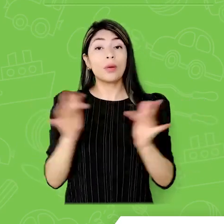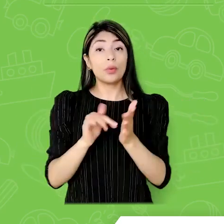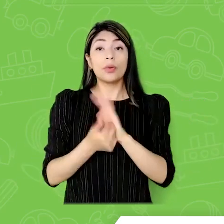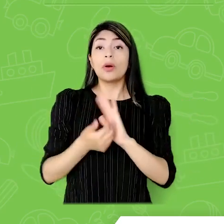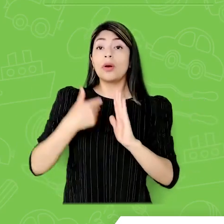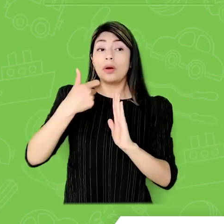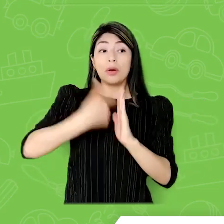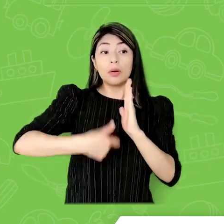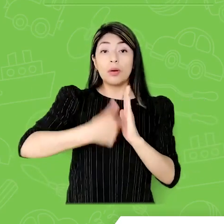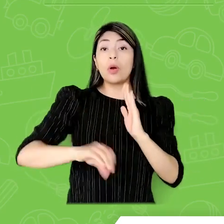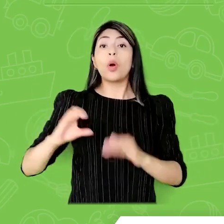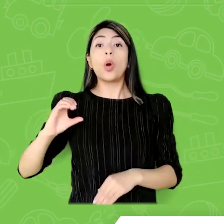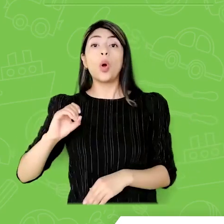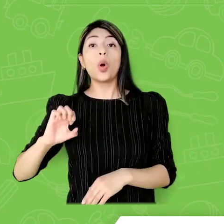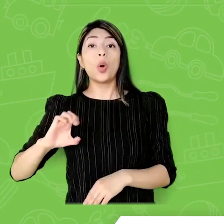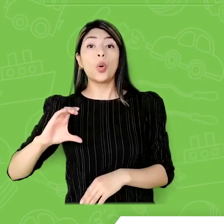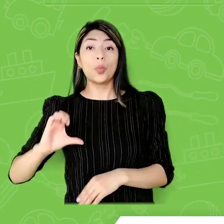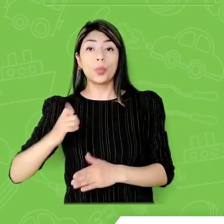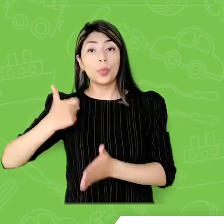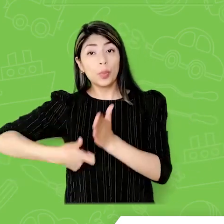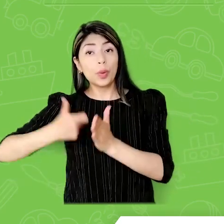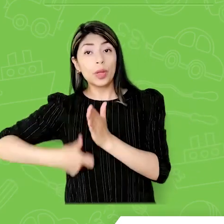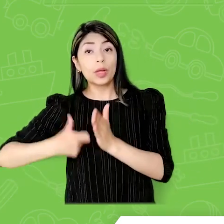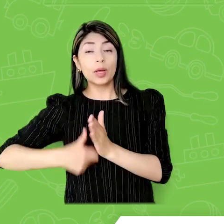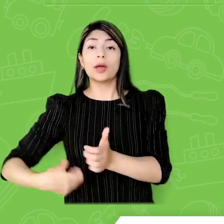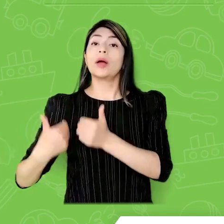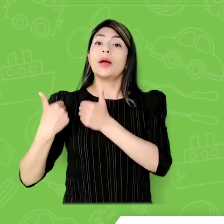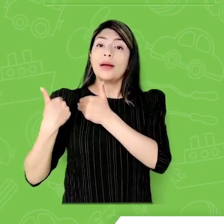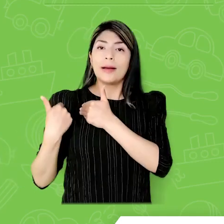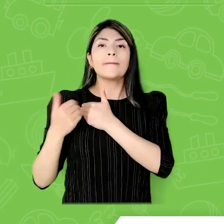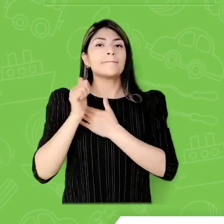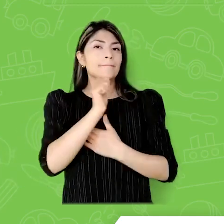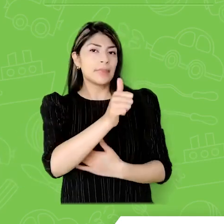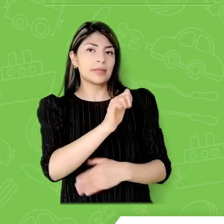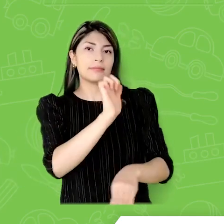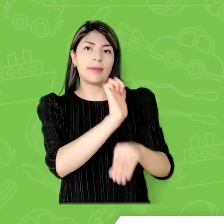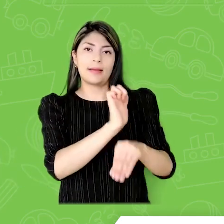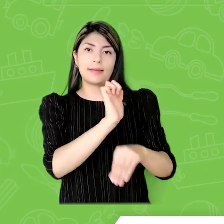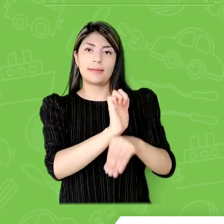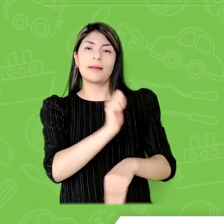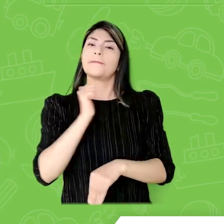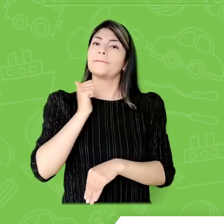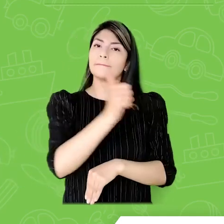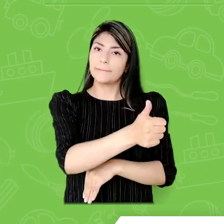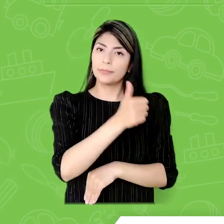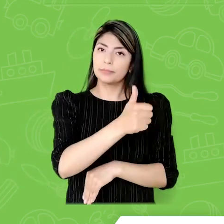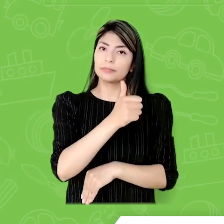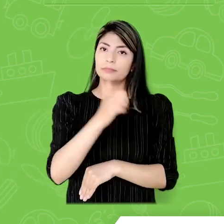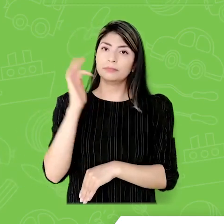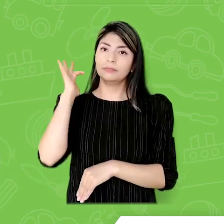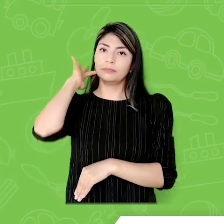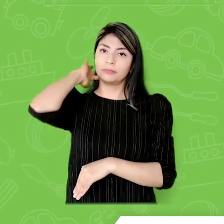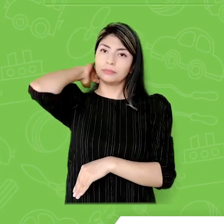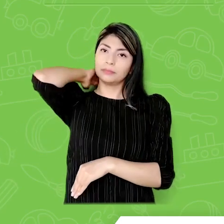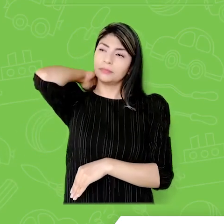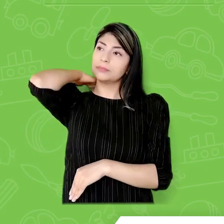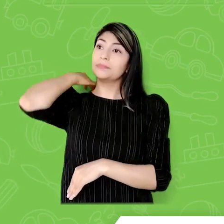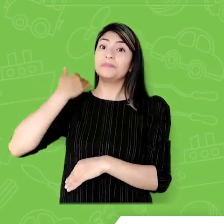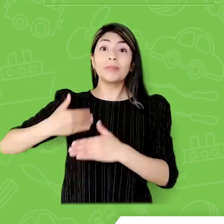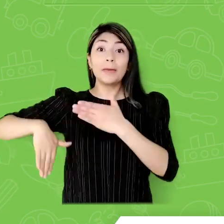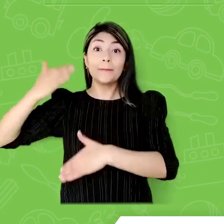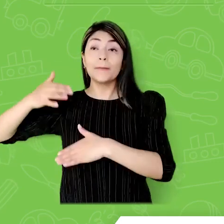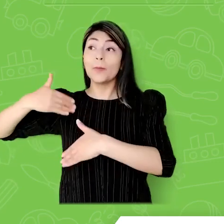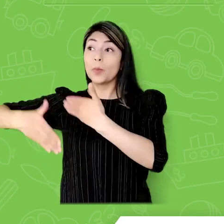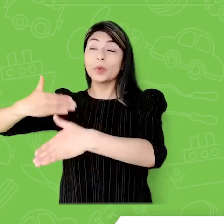entidad, igualmente, antes del inicio de la referida etapa de inscripciones. Con esta misma oportunidad, debe realizar